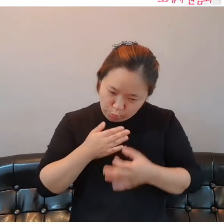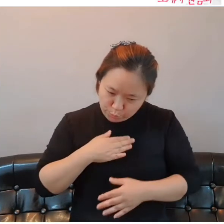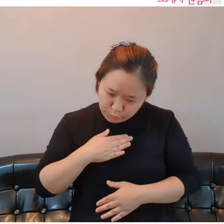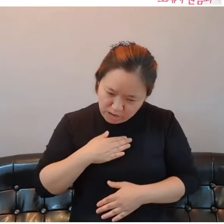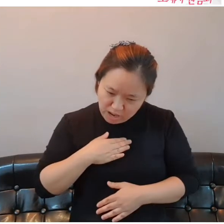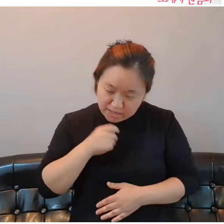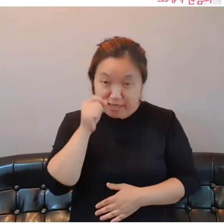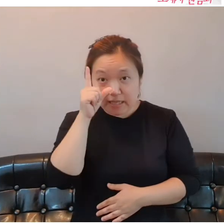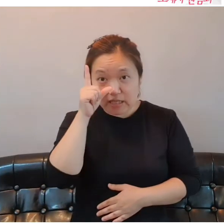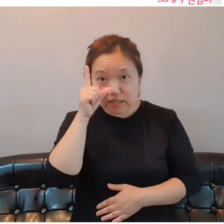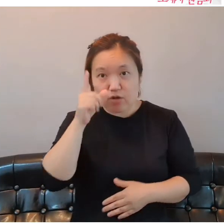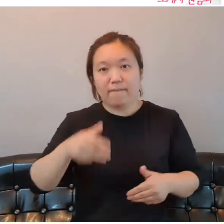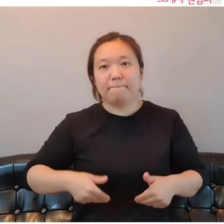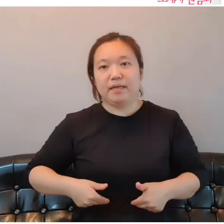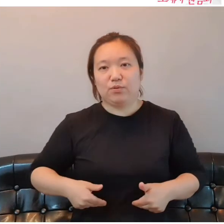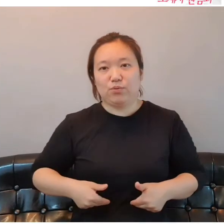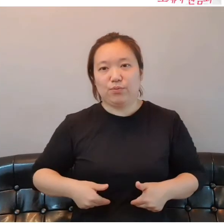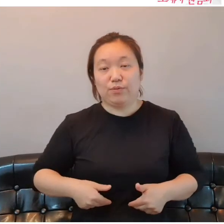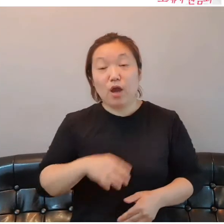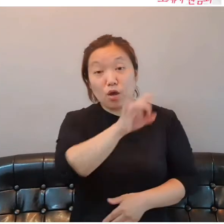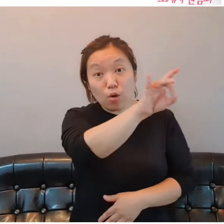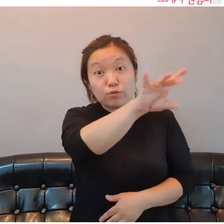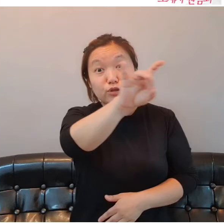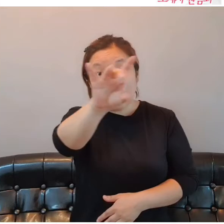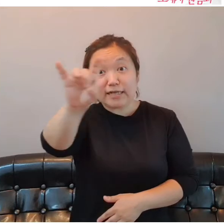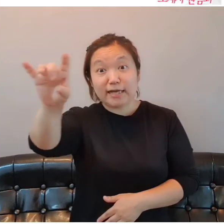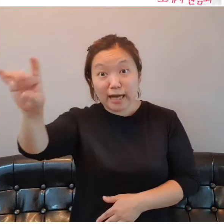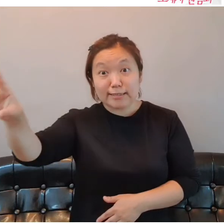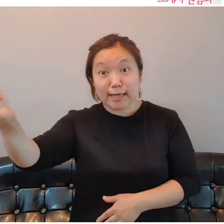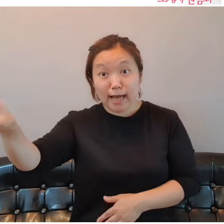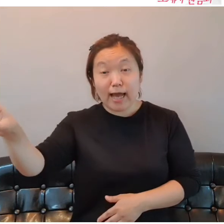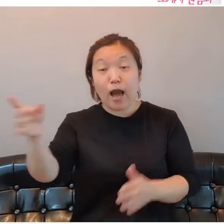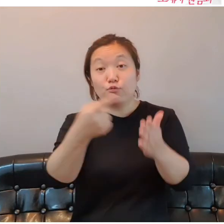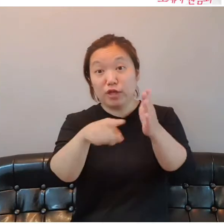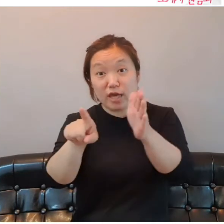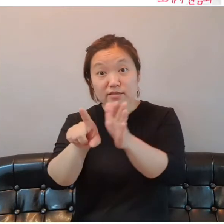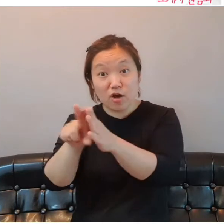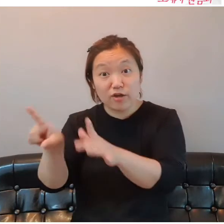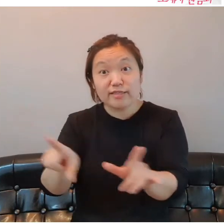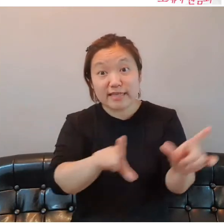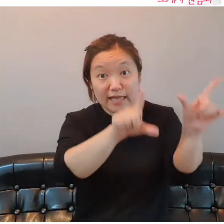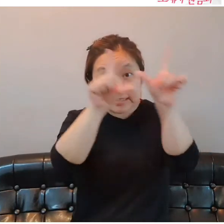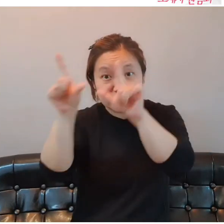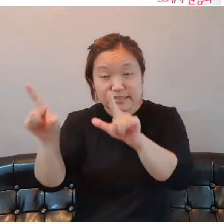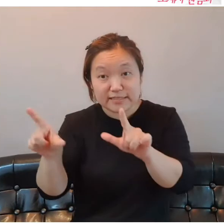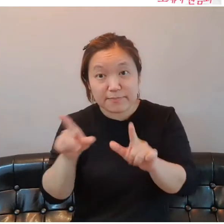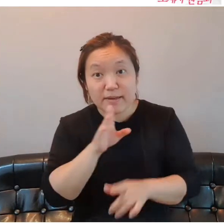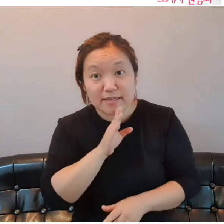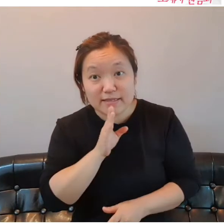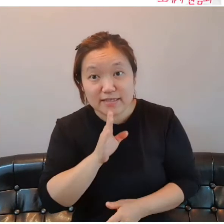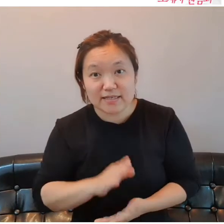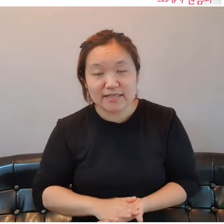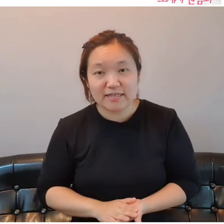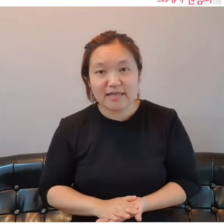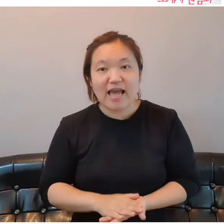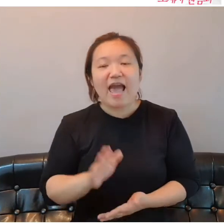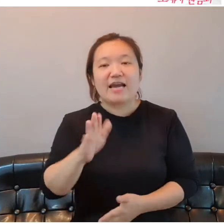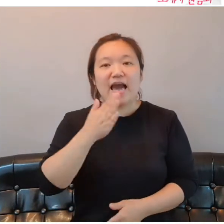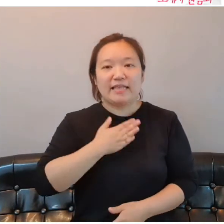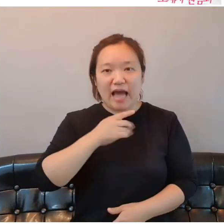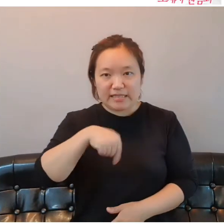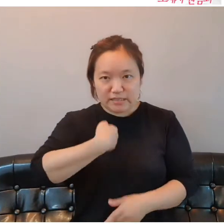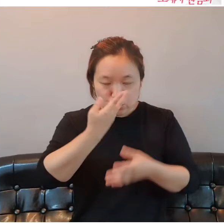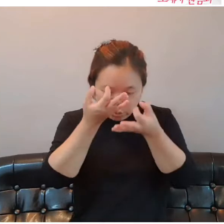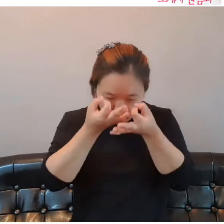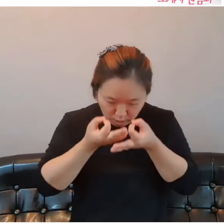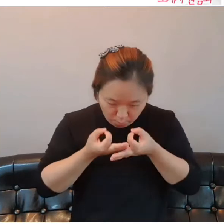보세요. 다 나를 위해서 살아가는 것이죠. 전부 나를 위해서 사는데 나는 무엇인가입니다.